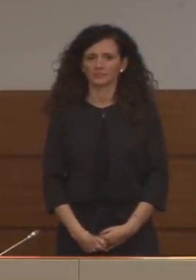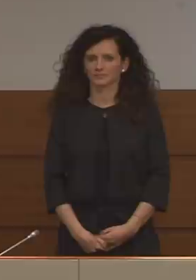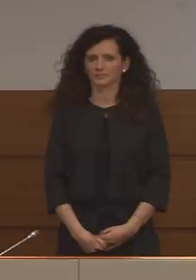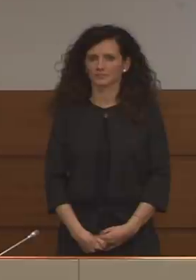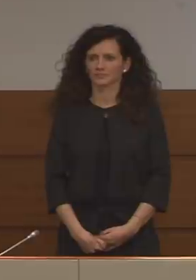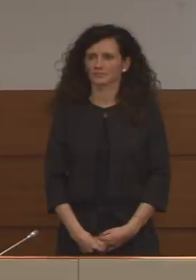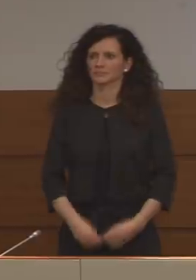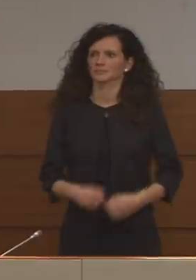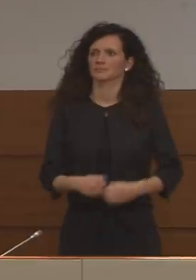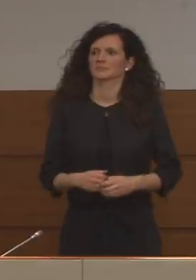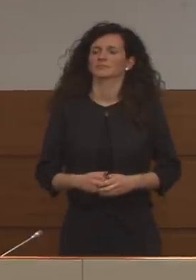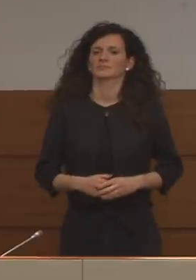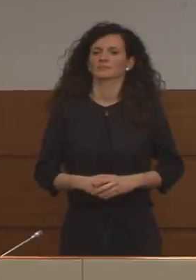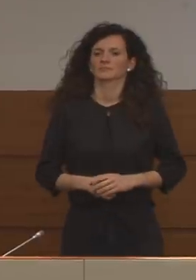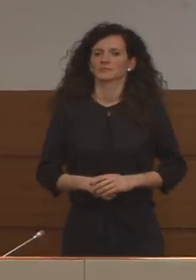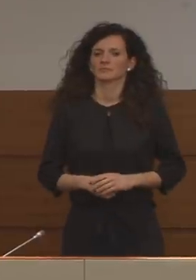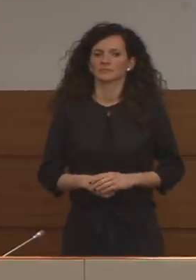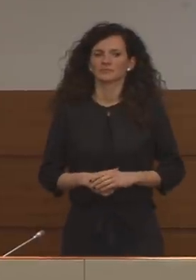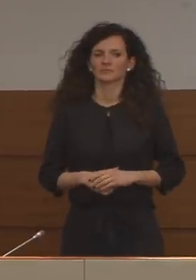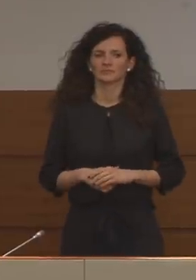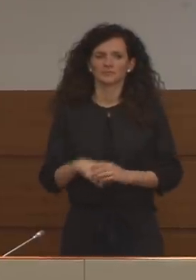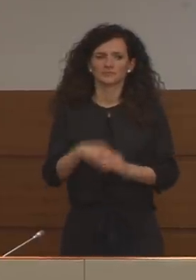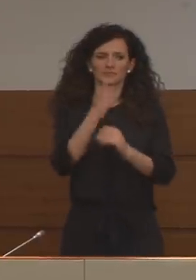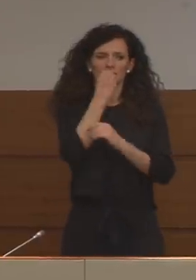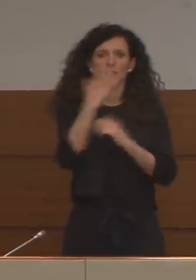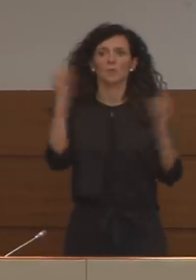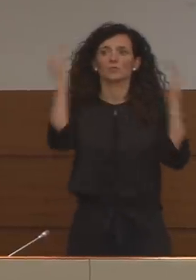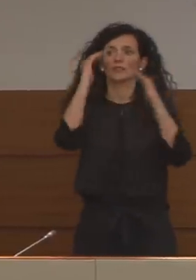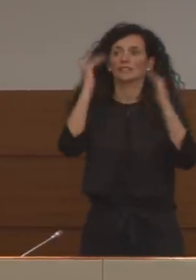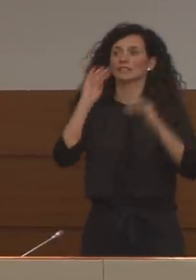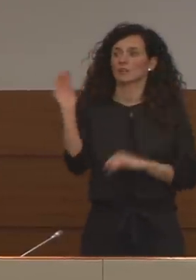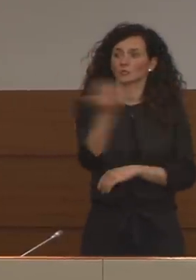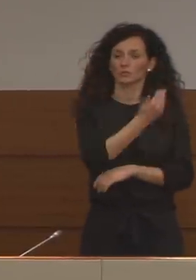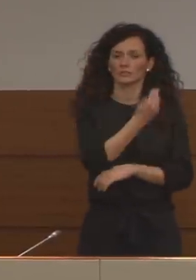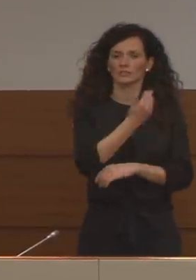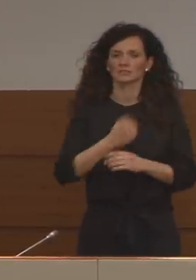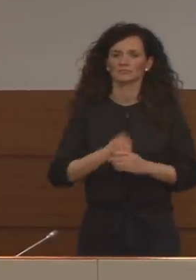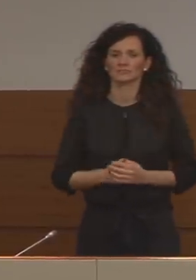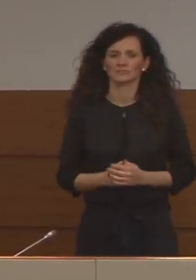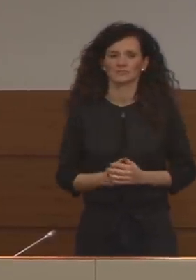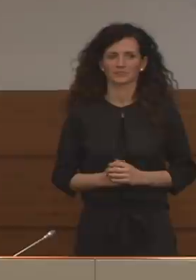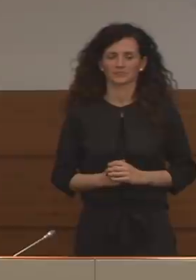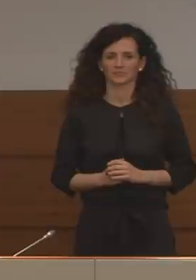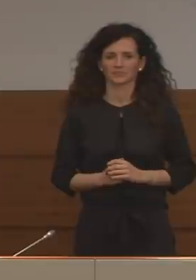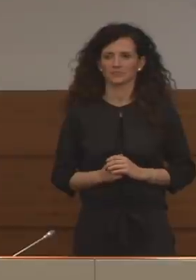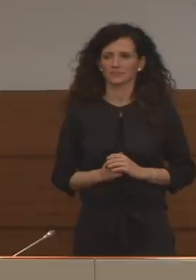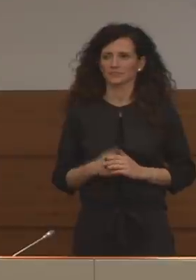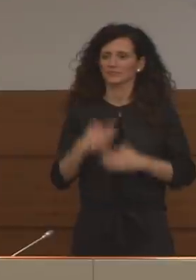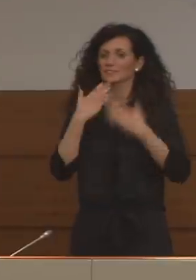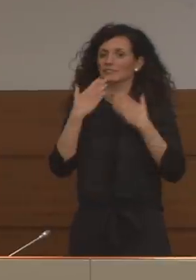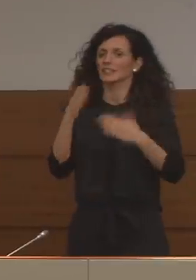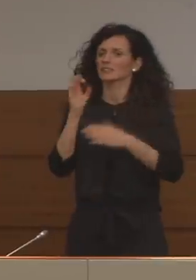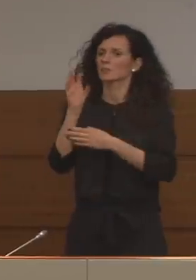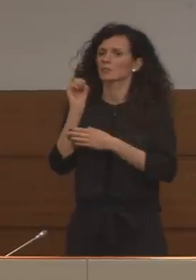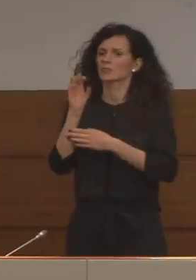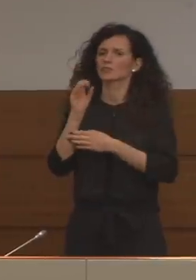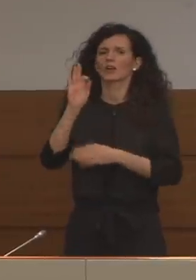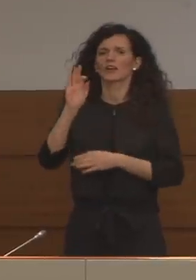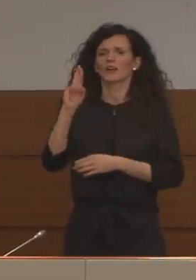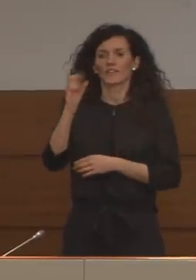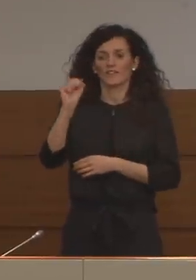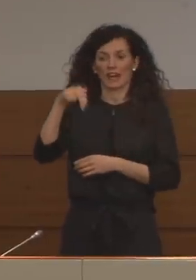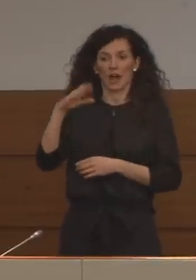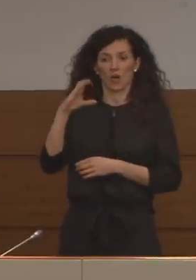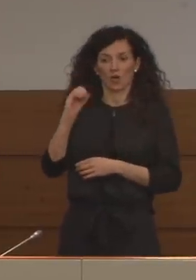allora buonasera buonasera a tutti ringrazio il professor franco locatelli